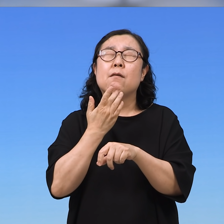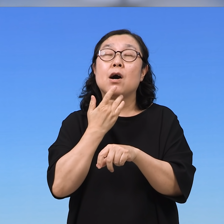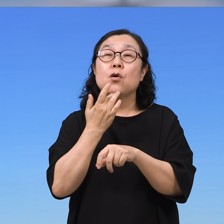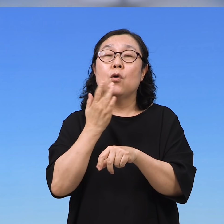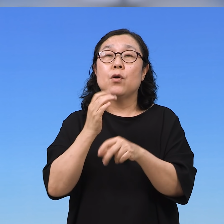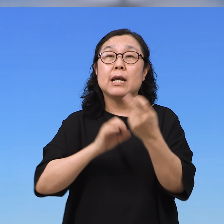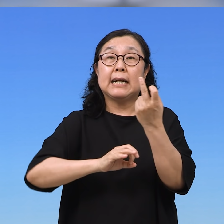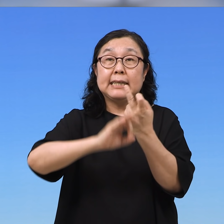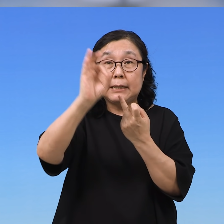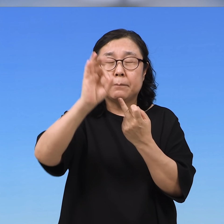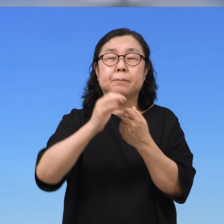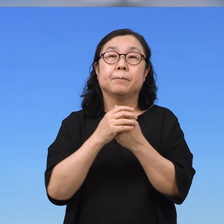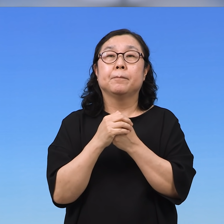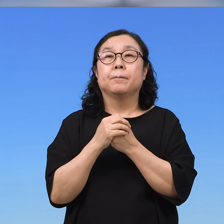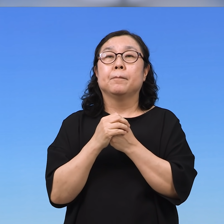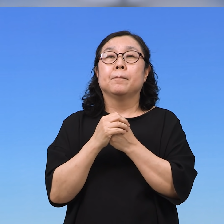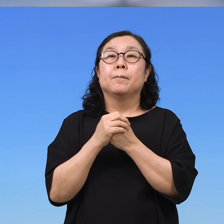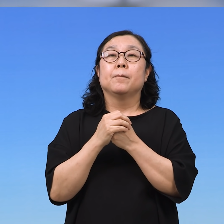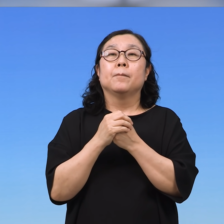화요일 아침에